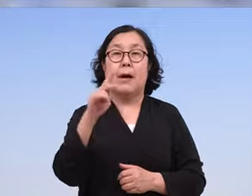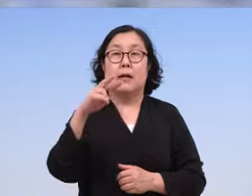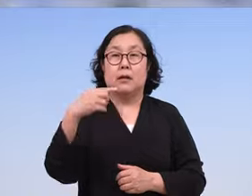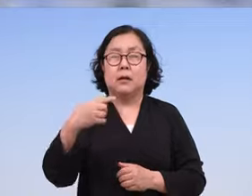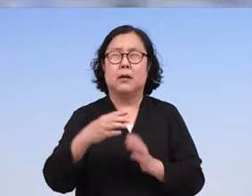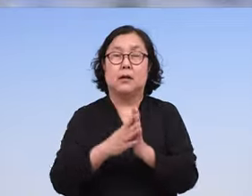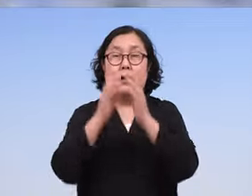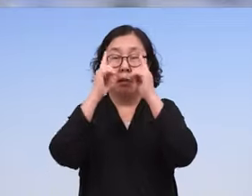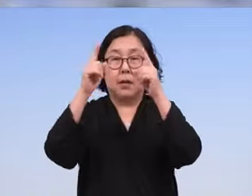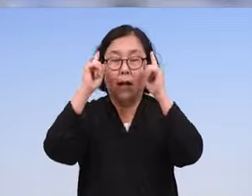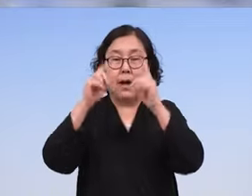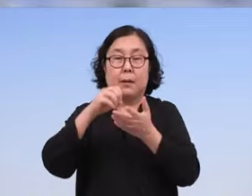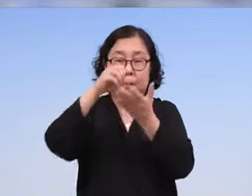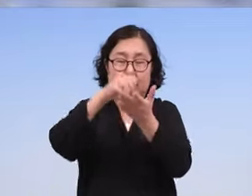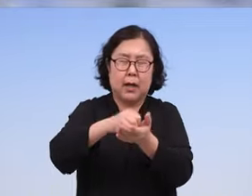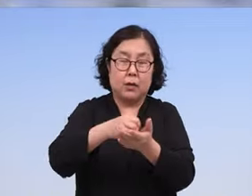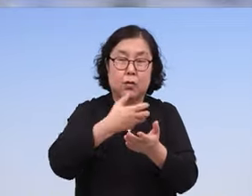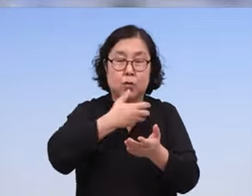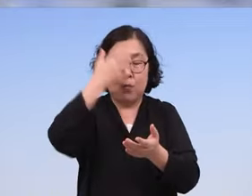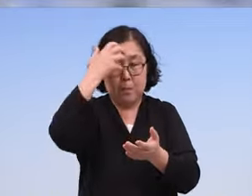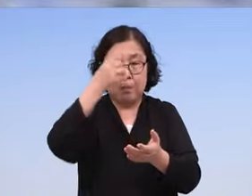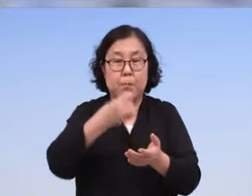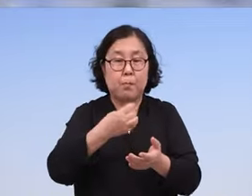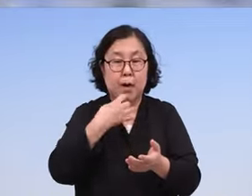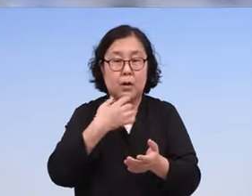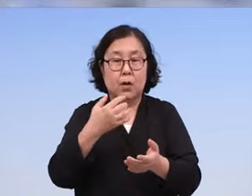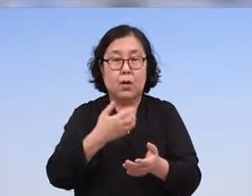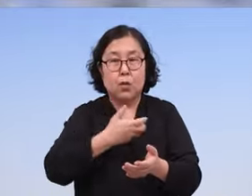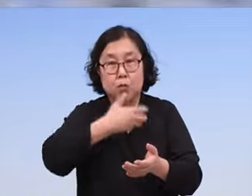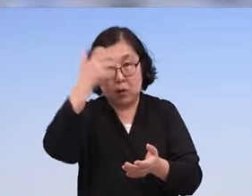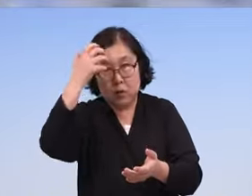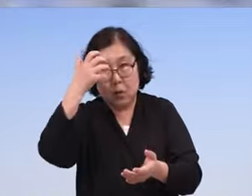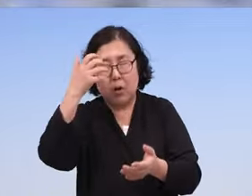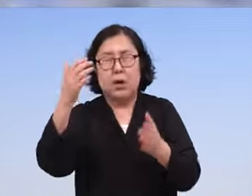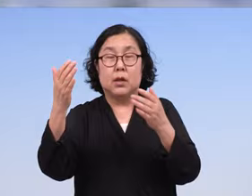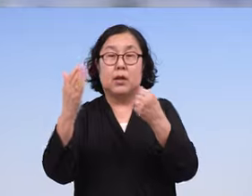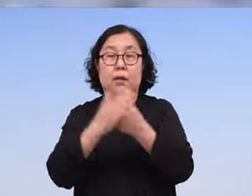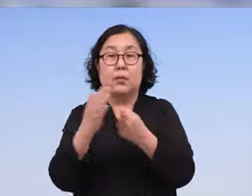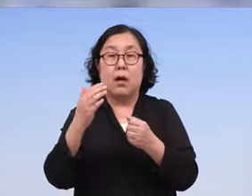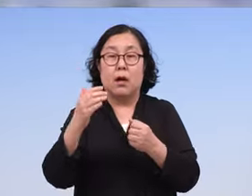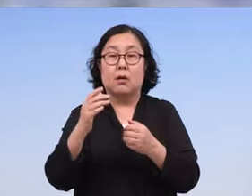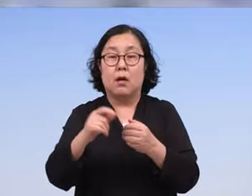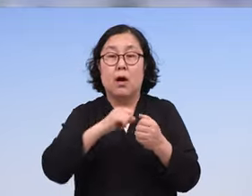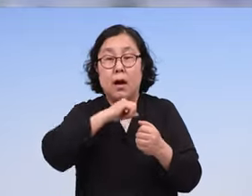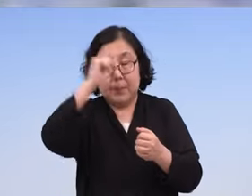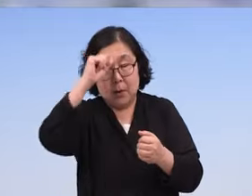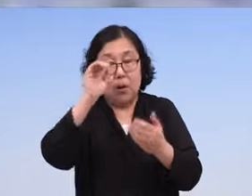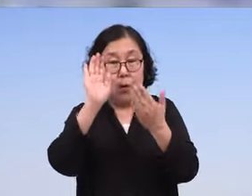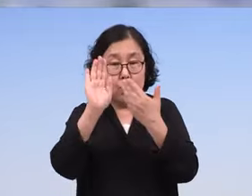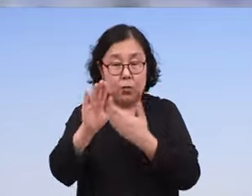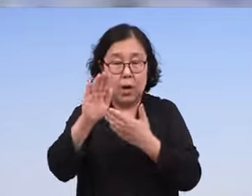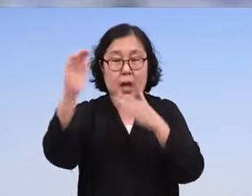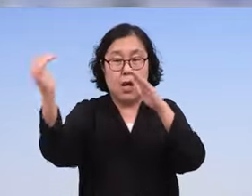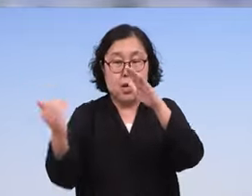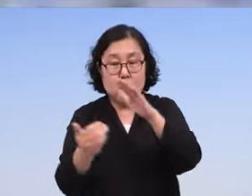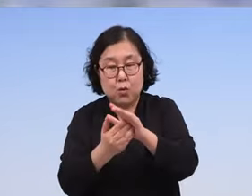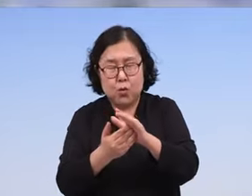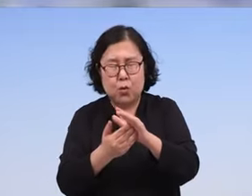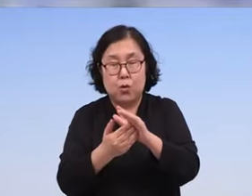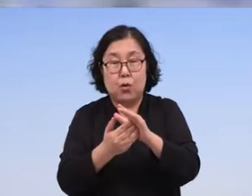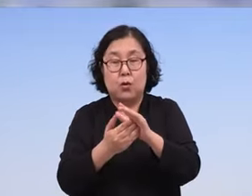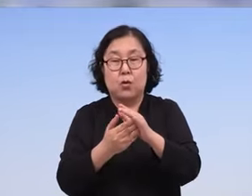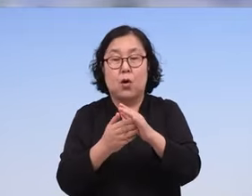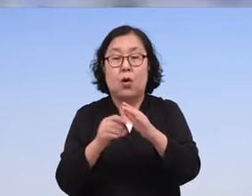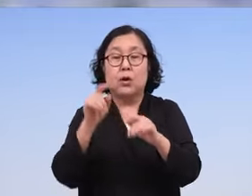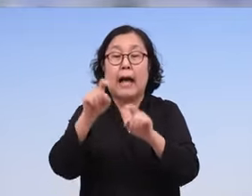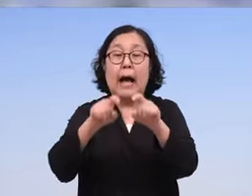하버드 대학교 입학하는 꿈만 꿨기 때문에 합격하고 나니까 이룰 꿈이 없으니까 네가 그렇게 될까 봐